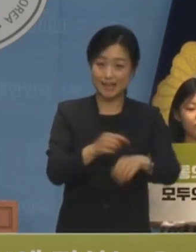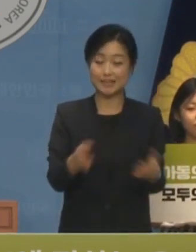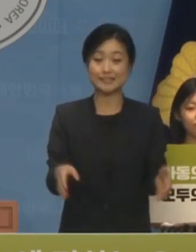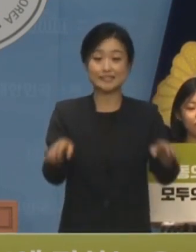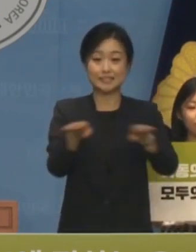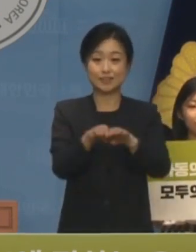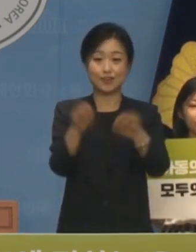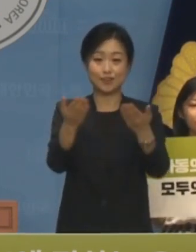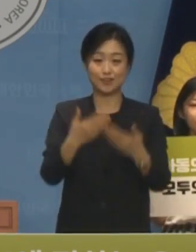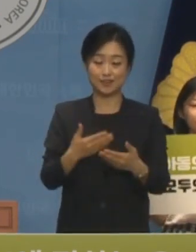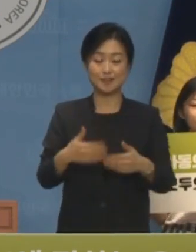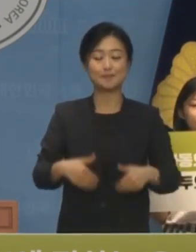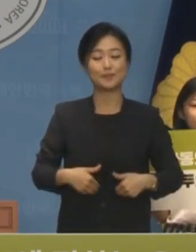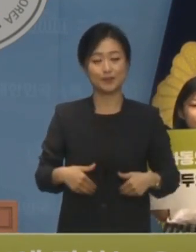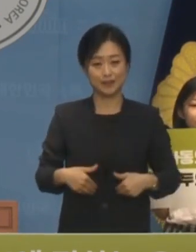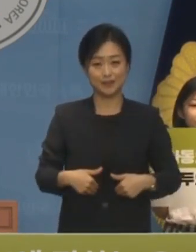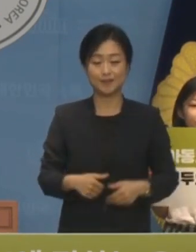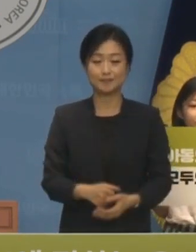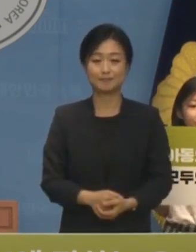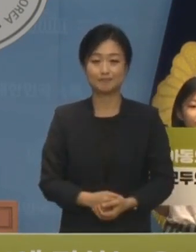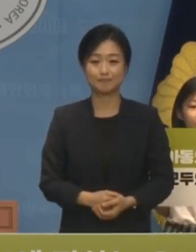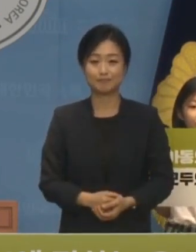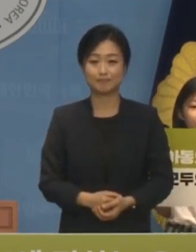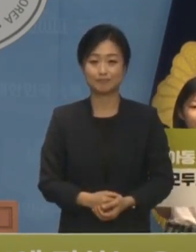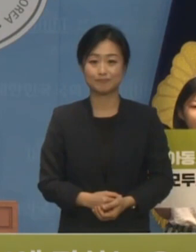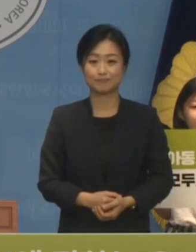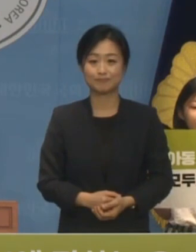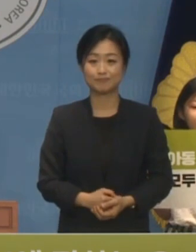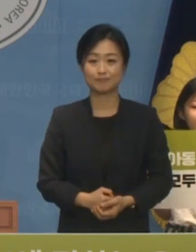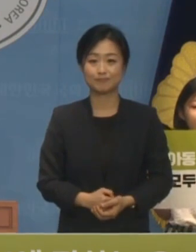시설들을 제공해 주어야 합니다.